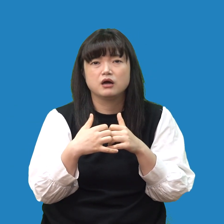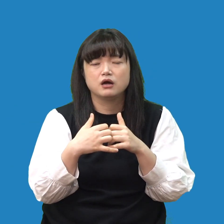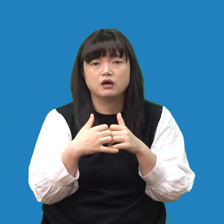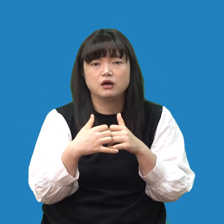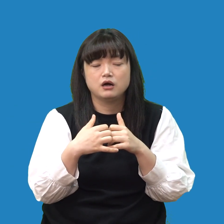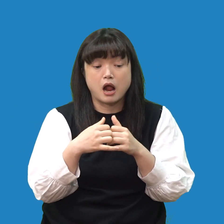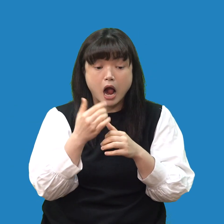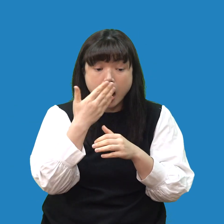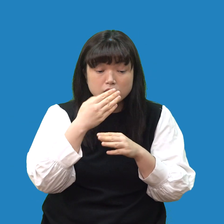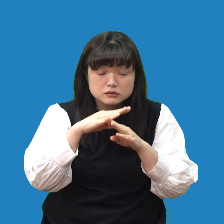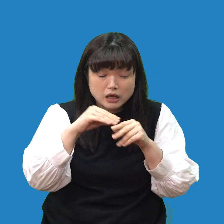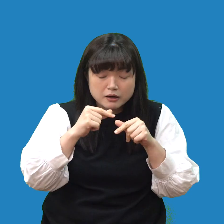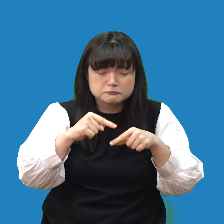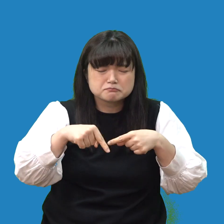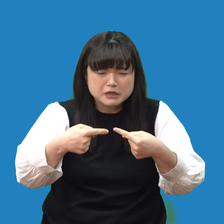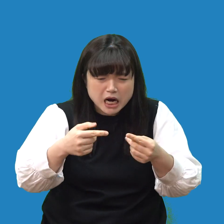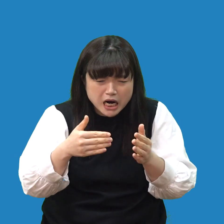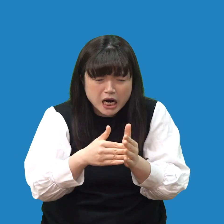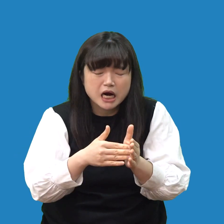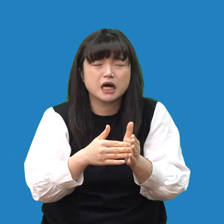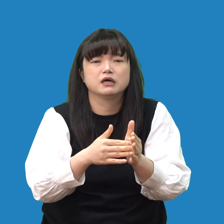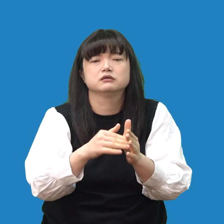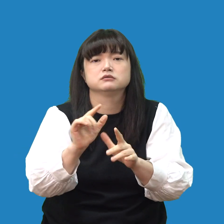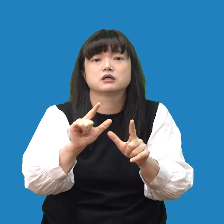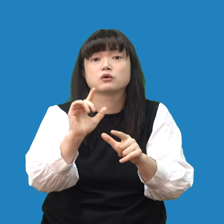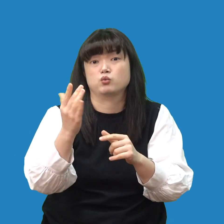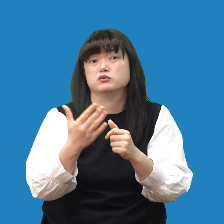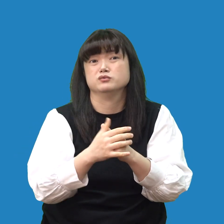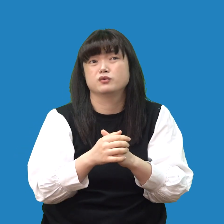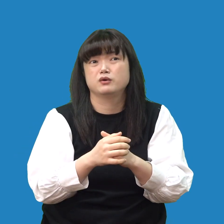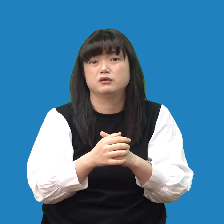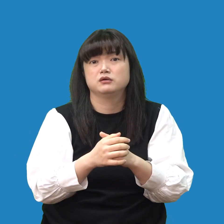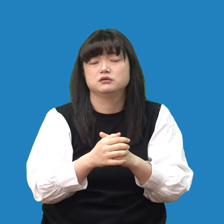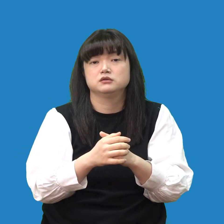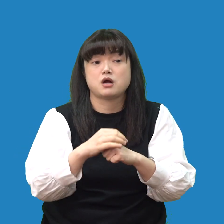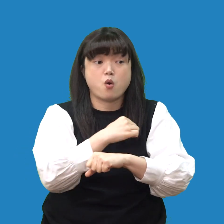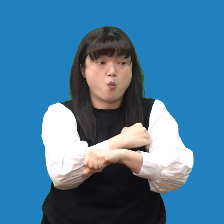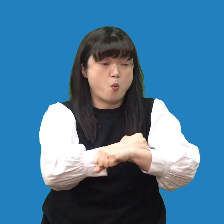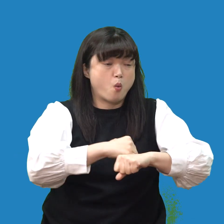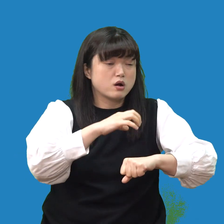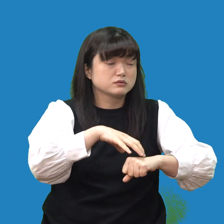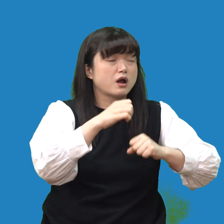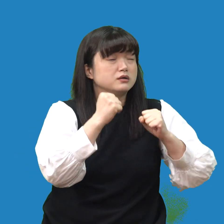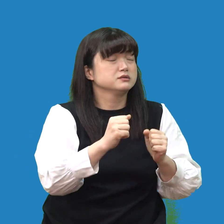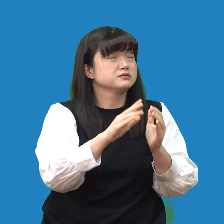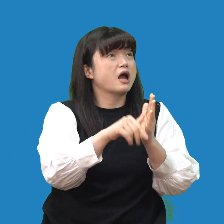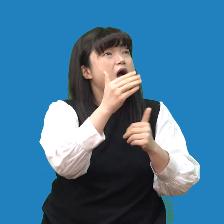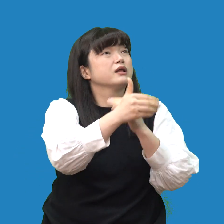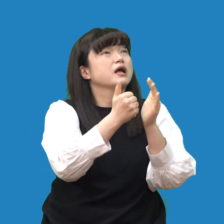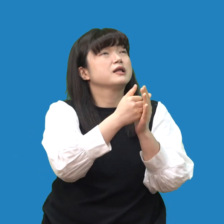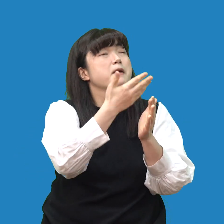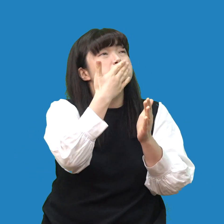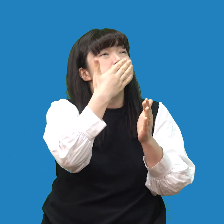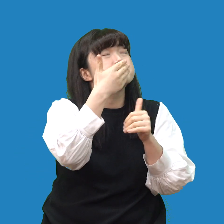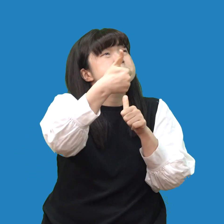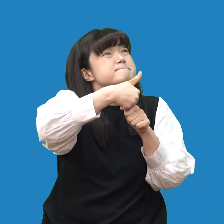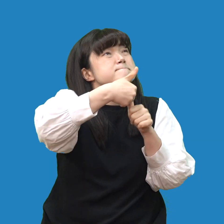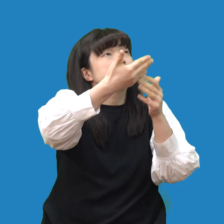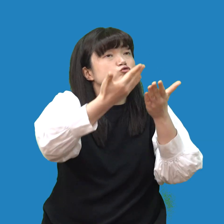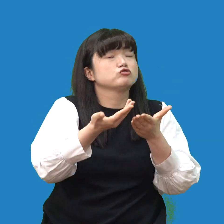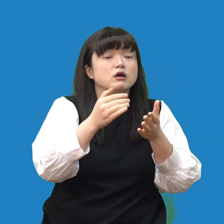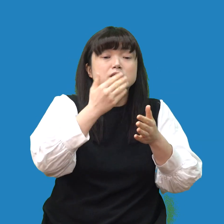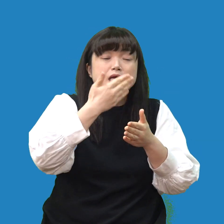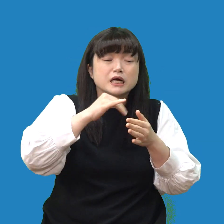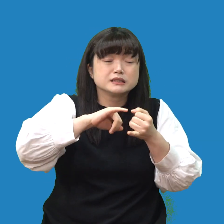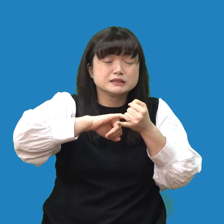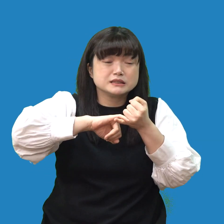치르면서 이제 가나안 땅에 이제 정착을 하게 되는데 광야에서만 머물 때는 하나님이 만나를 주셨지만 이제는 약속의